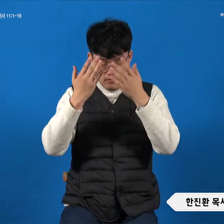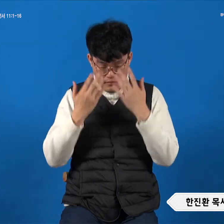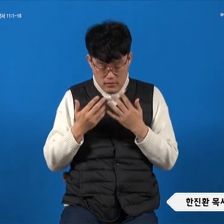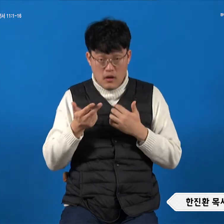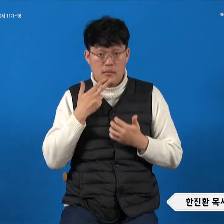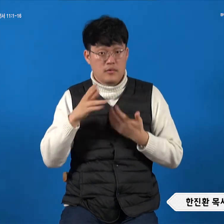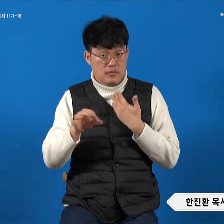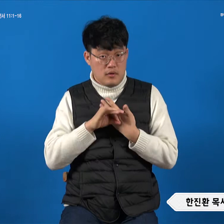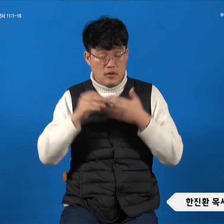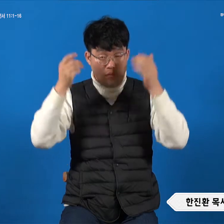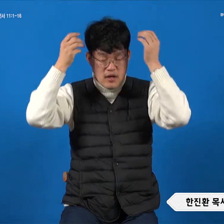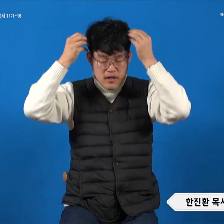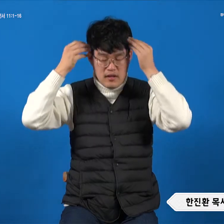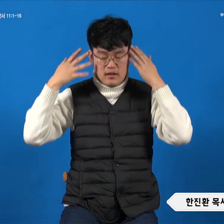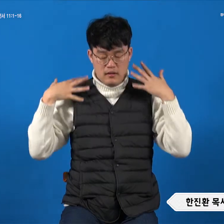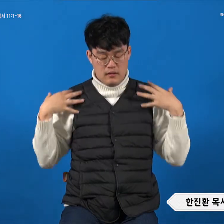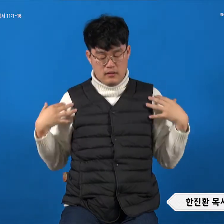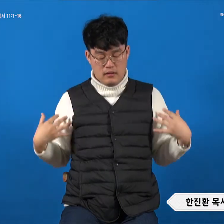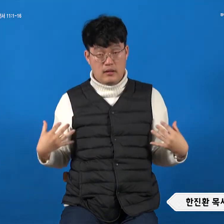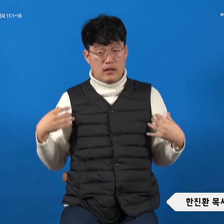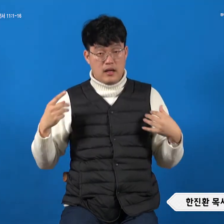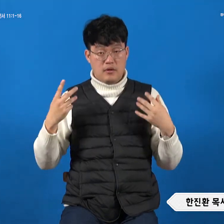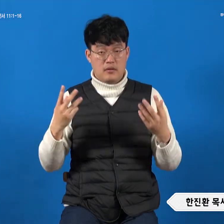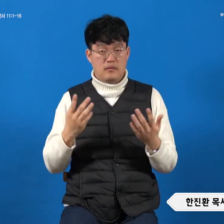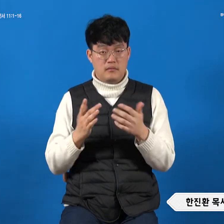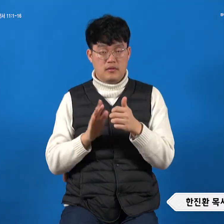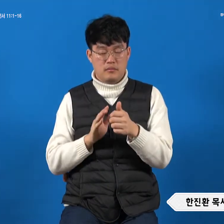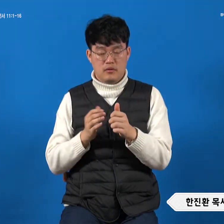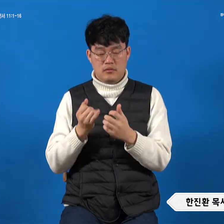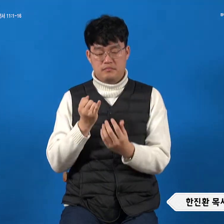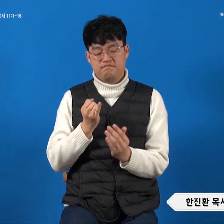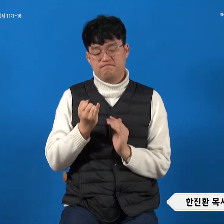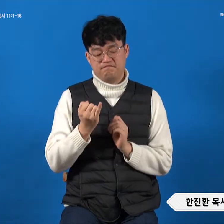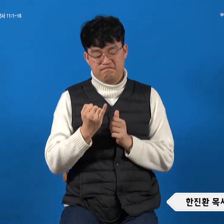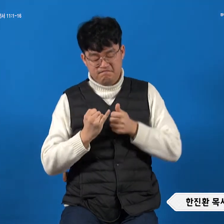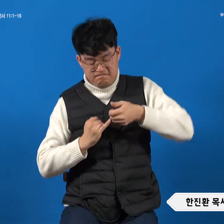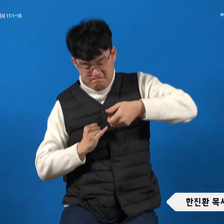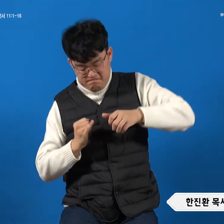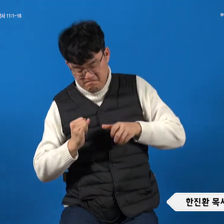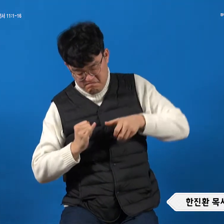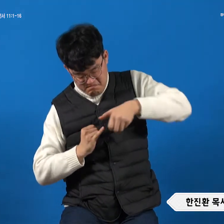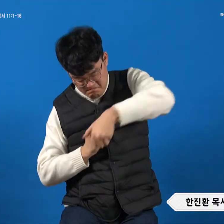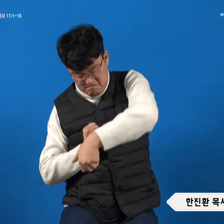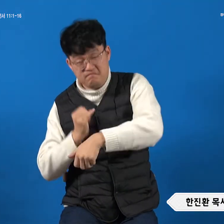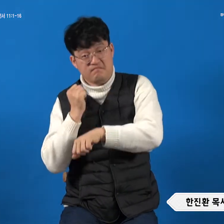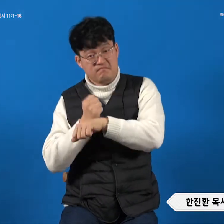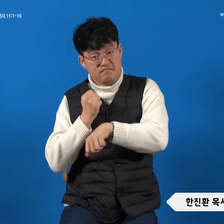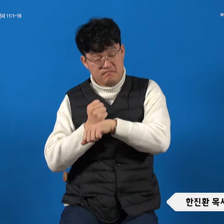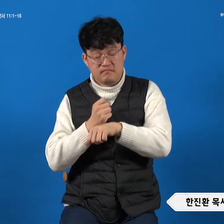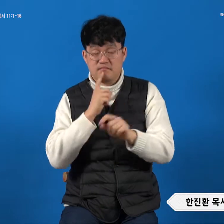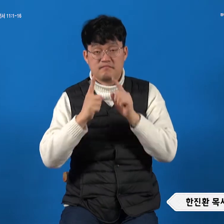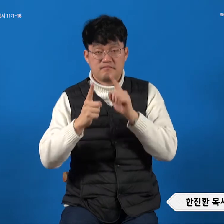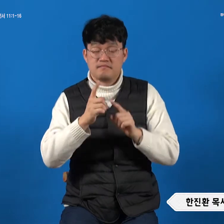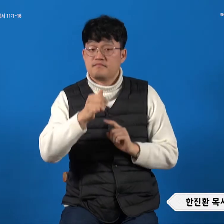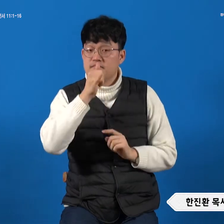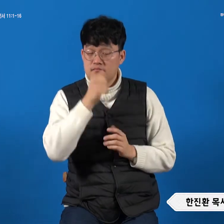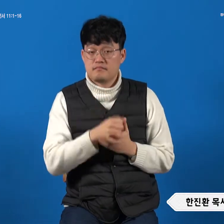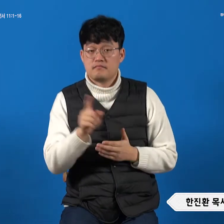쓰려면 머리를 기르든지 아니면 차라리 머리를 밀든지 하라. 그렇게 강조를 하고